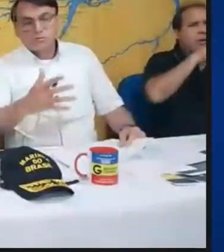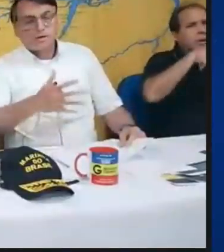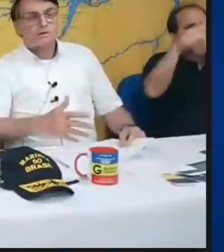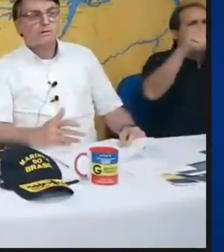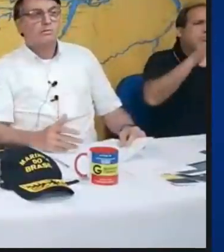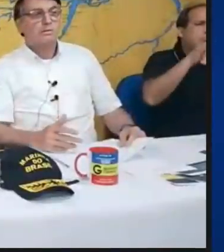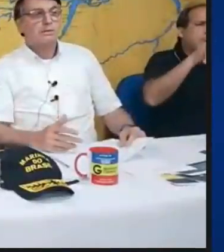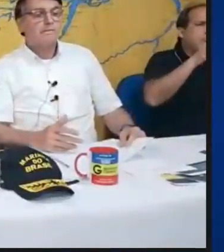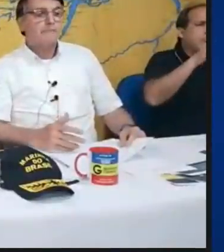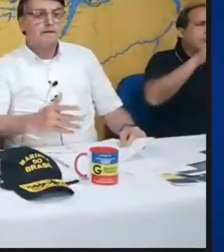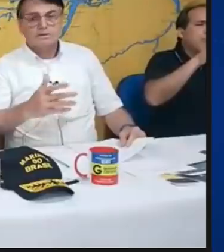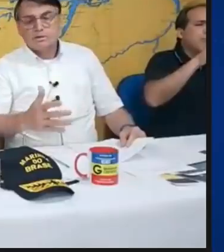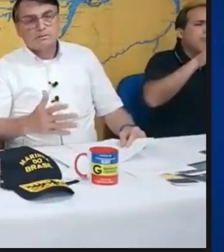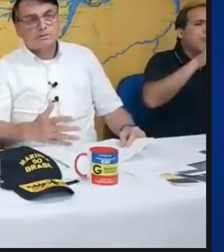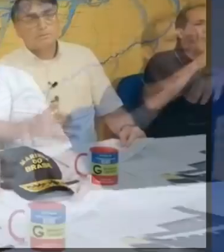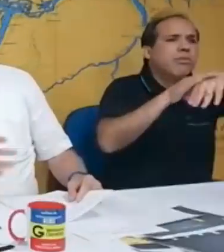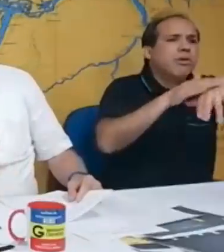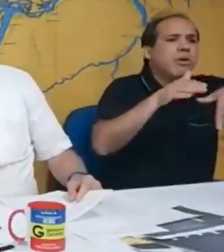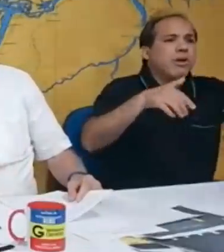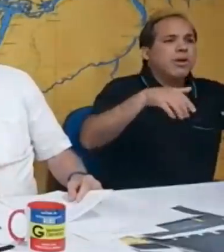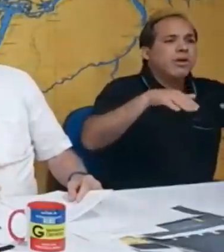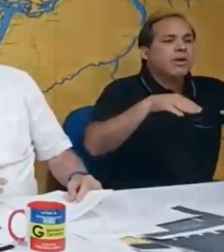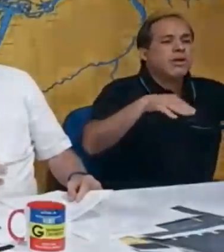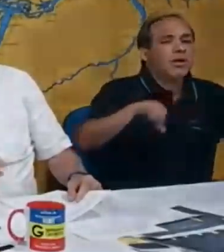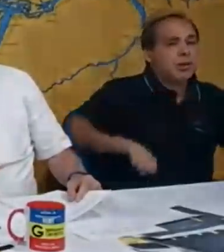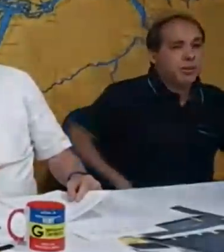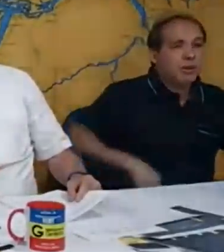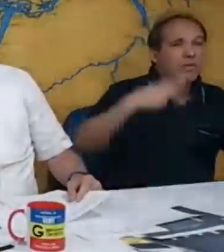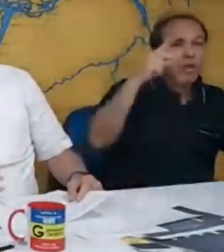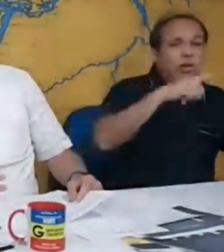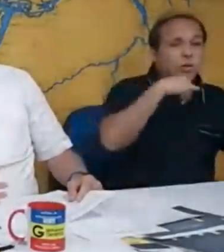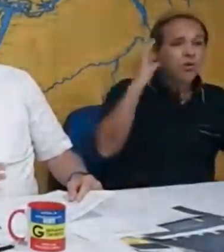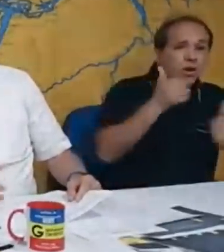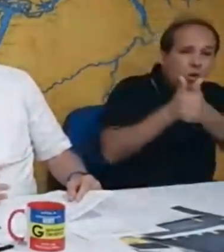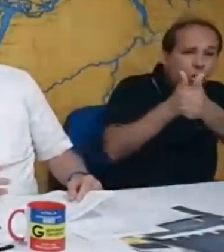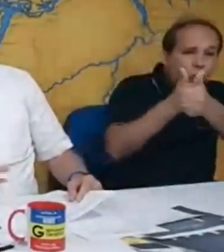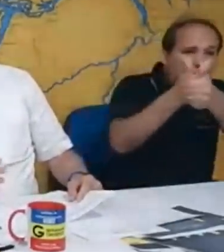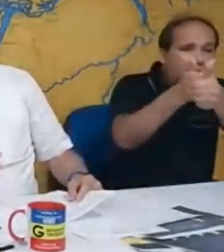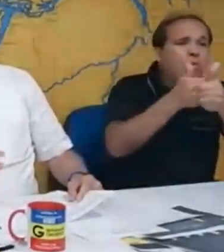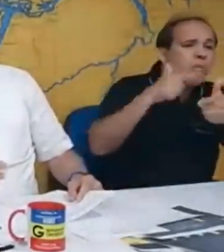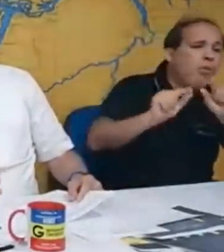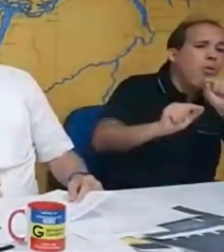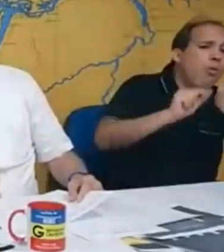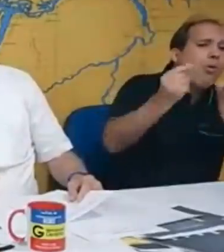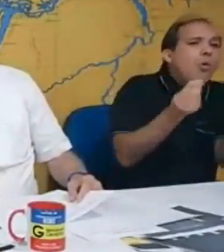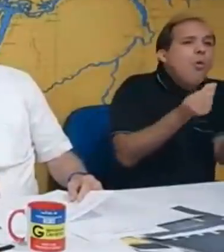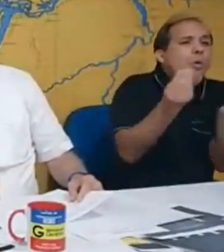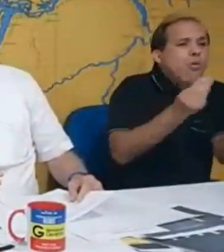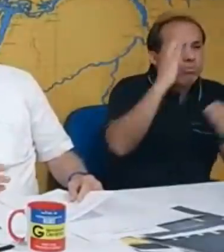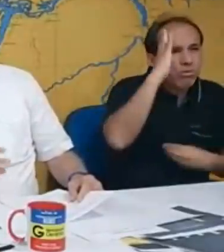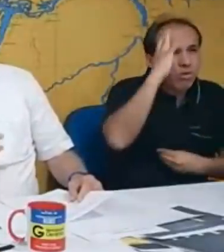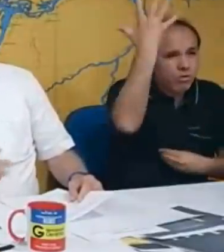Conversou com o embaixador da Rússia e nós estamos, não é acompanhando não, nós começamos a acompanhar o caso e ver que medidas podemos